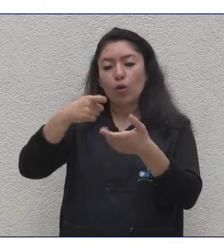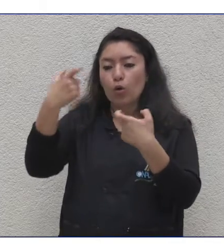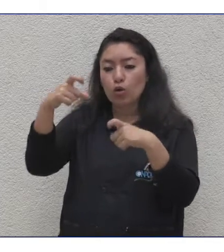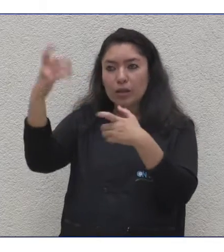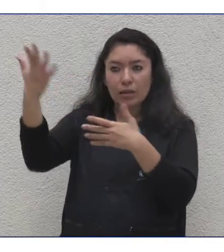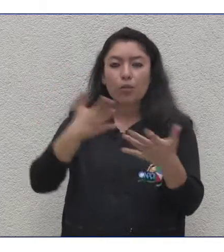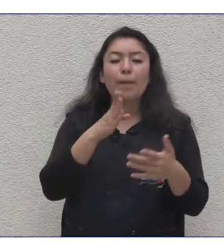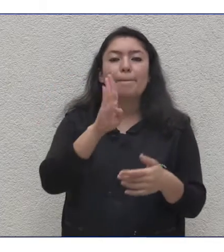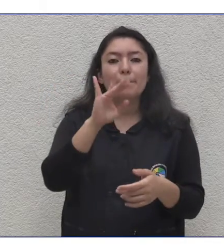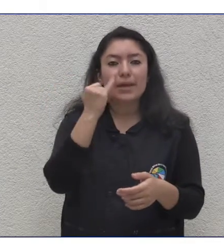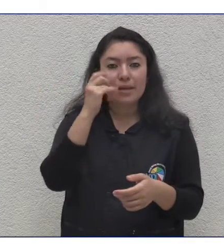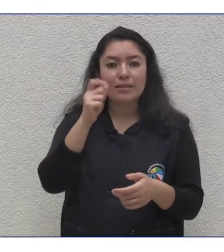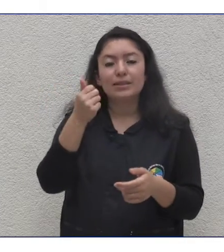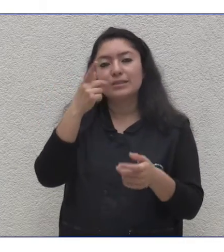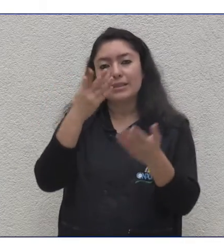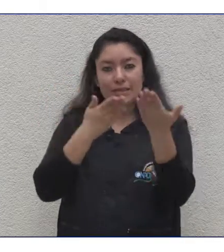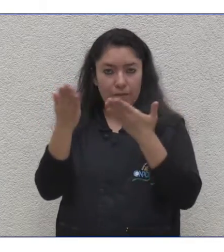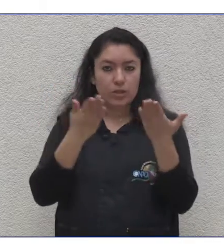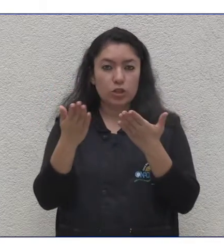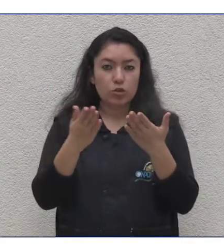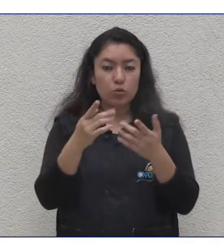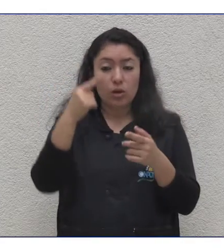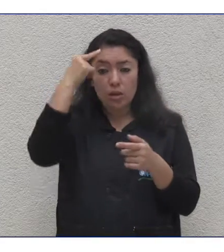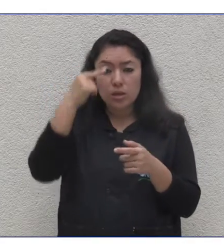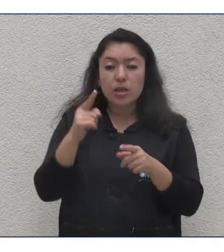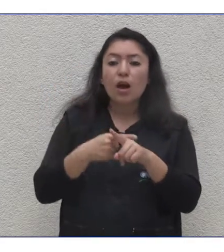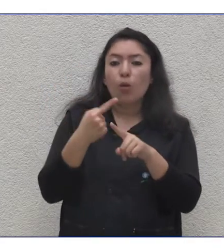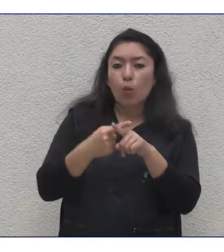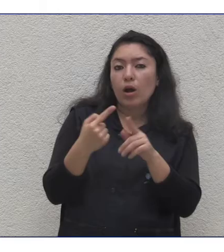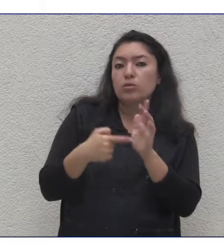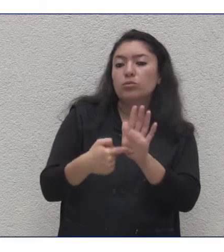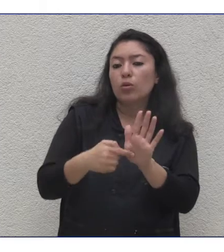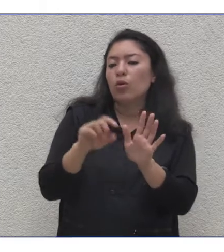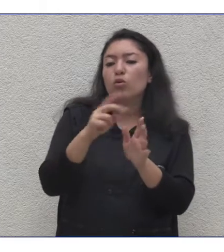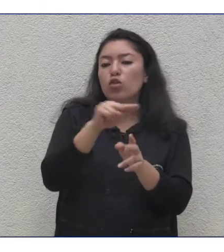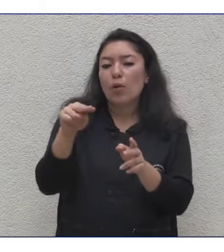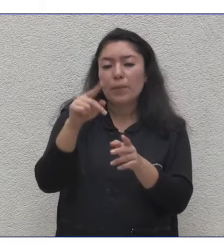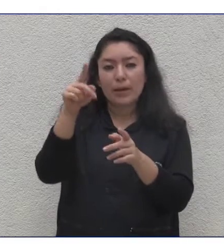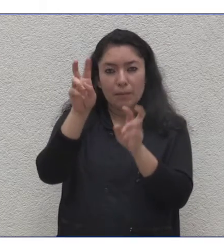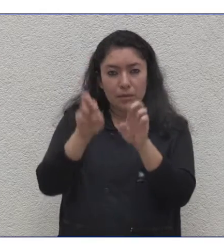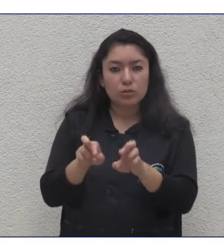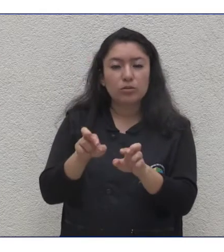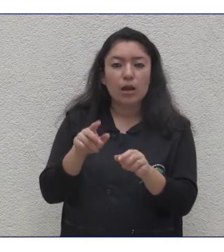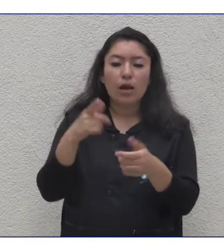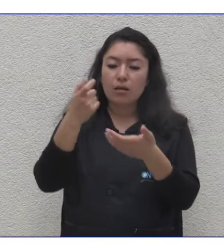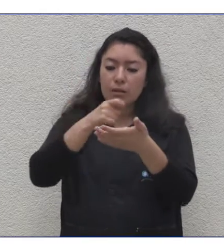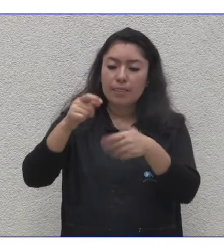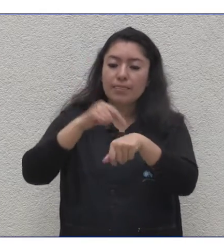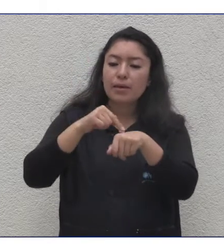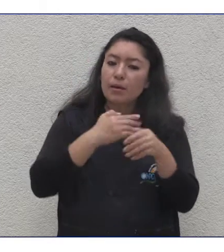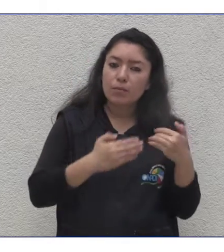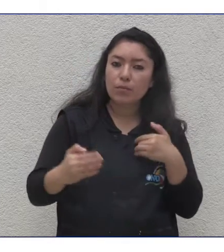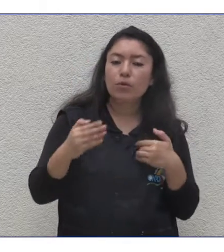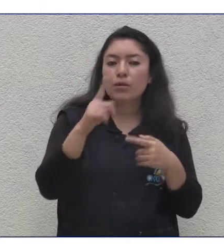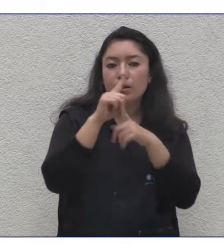bienes o servicios, fecha de adjudicación, nombre del proveedor, monto adjudicado, plazo del contrato y fecha de